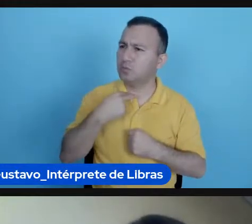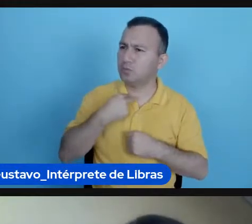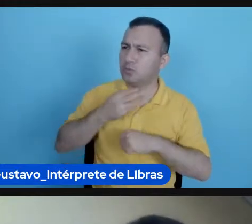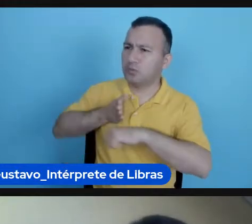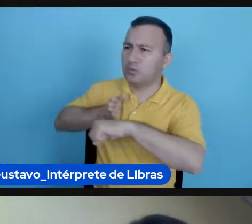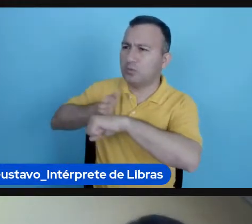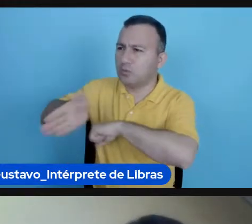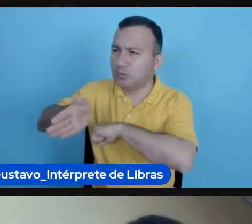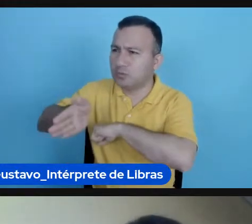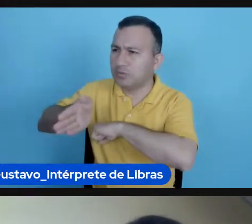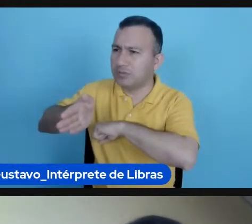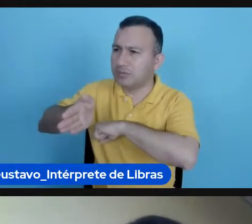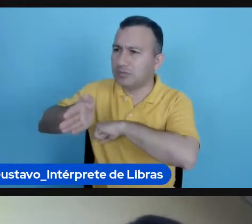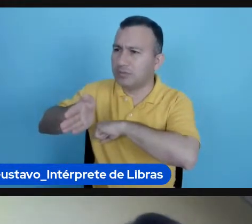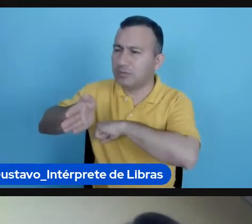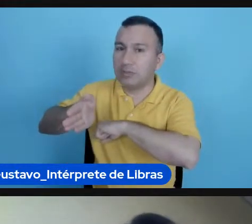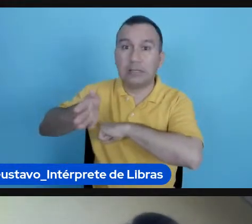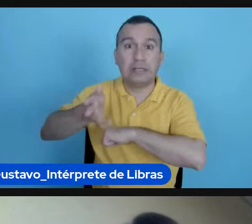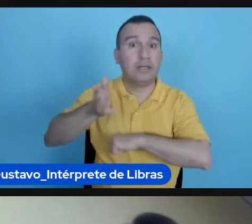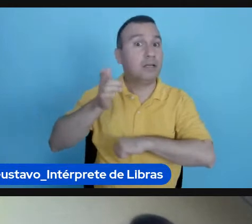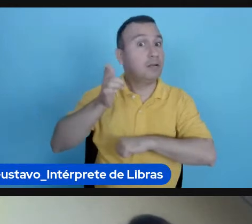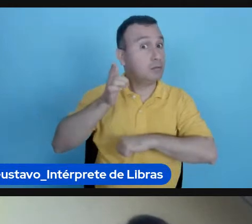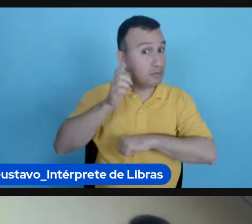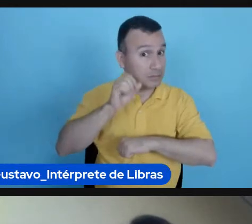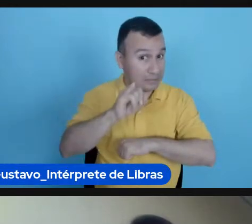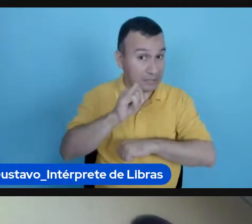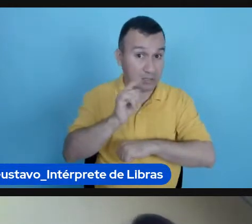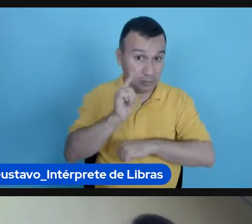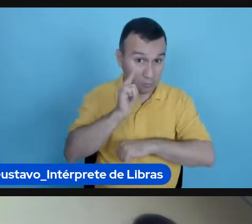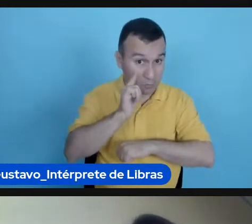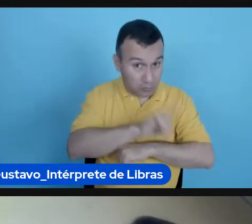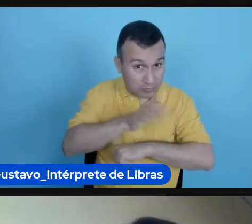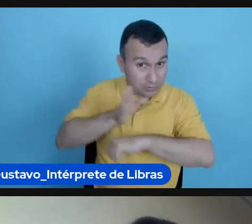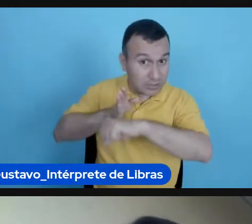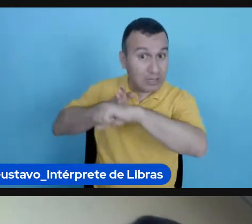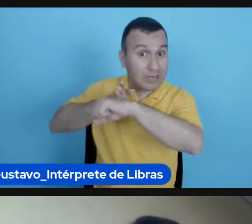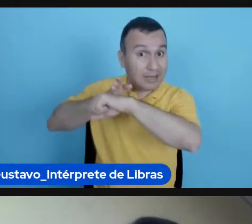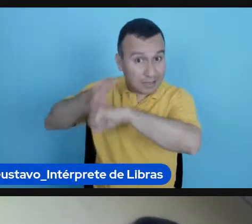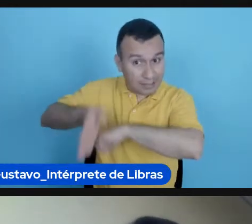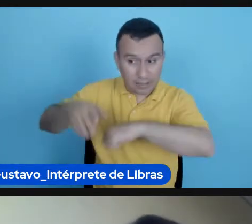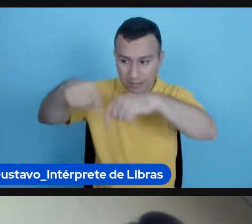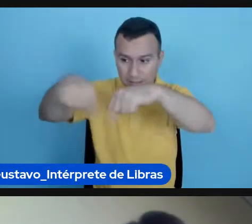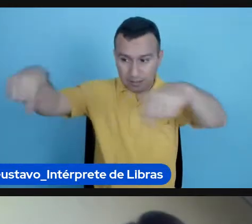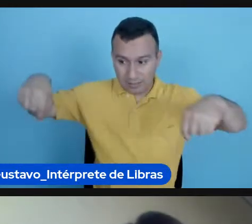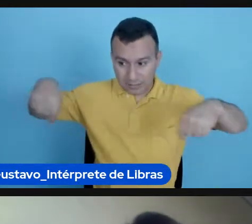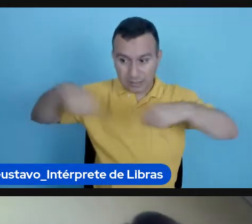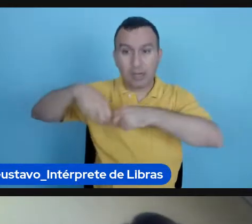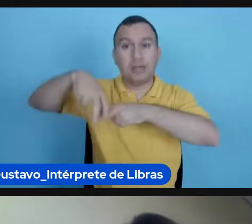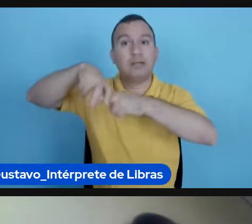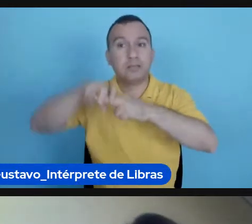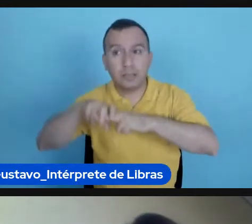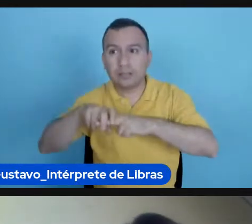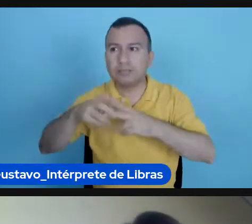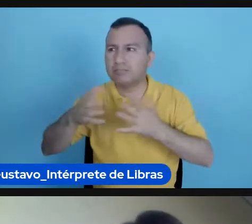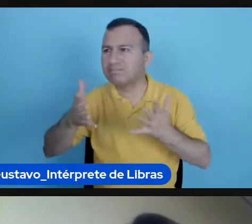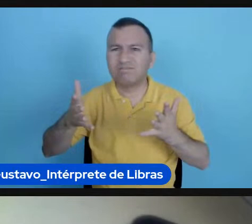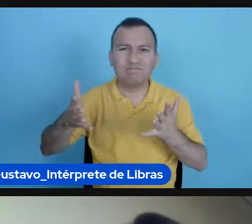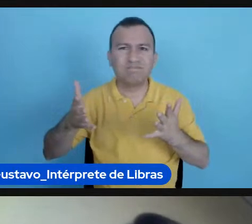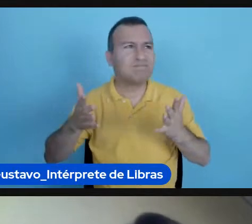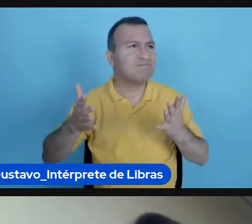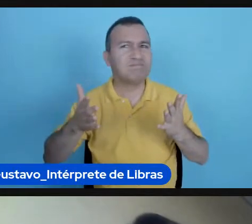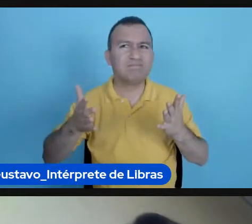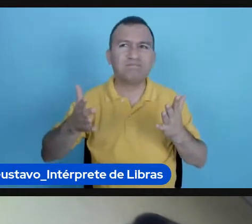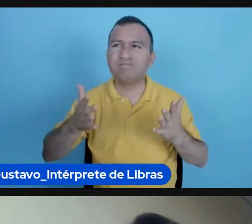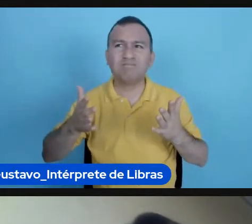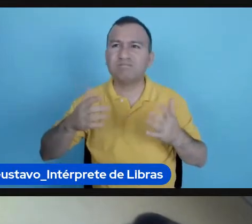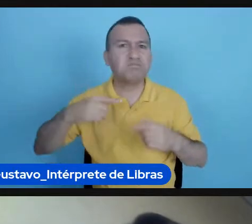acompanhar, né, na sala de aula. E aí ela fala, olha, não nos enxergam como cidadão do seu país. E ela vai